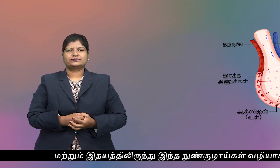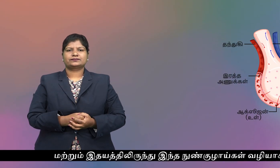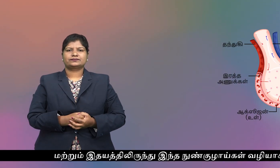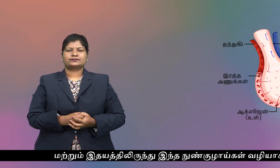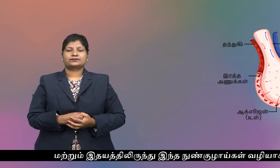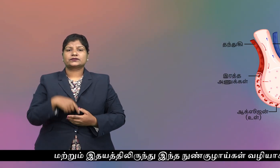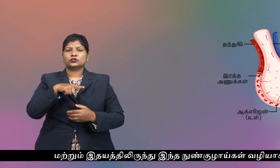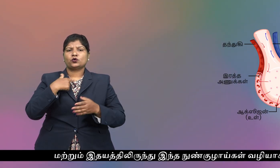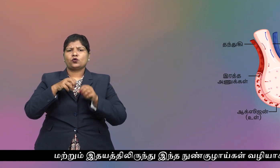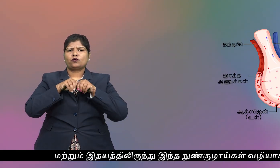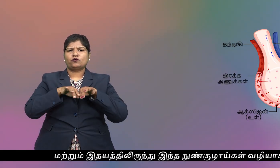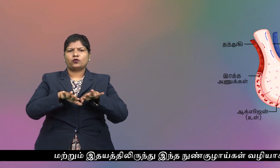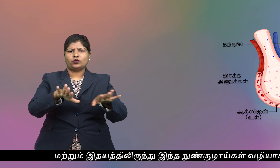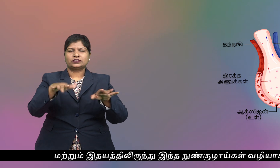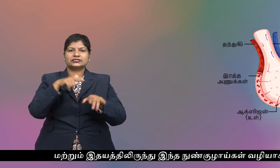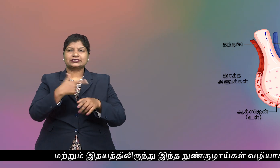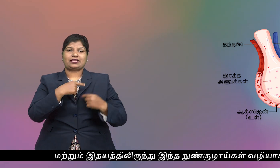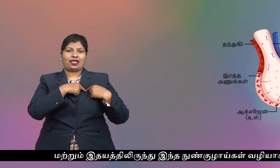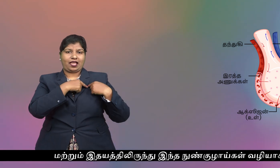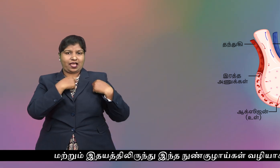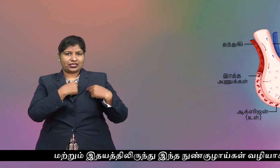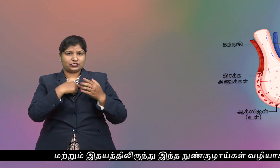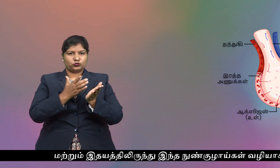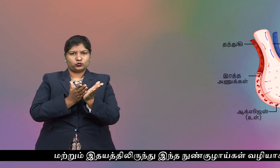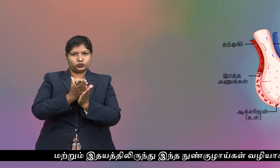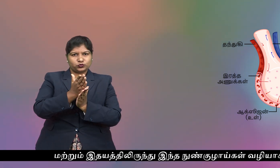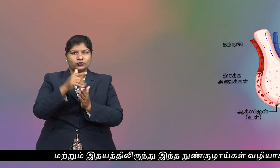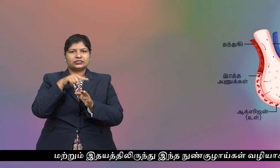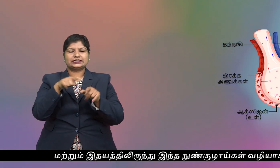மற்றும் இதயத்திலிருந்து இந்த நுண்குழாய்கள் வழியாக பாய்கிறது.